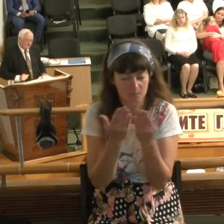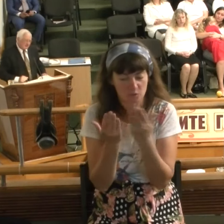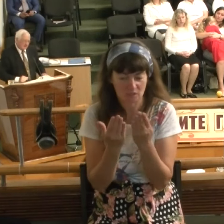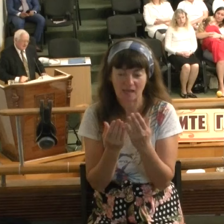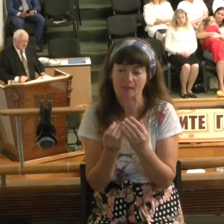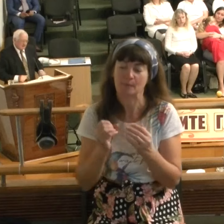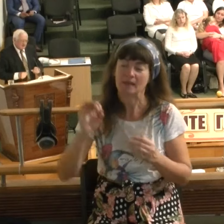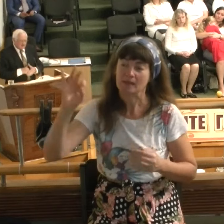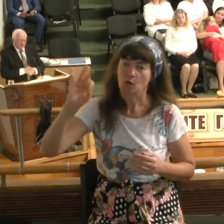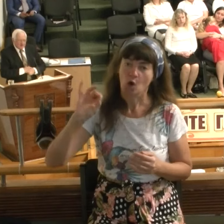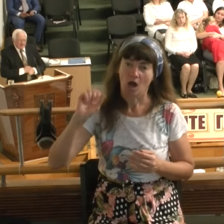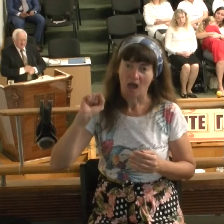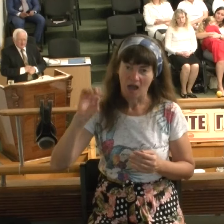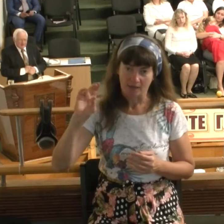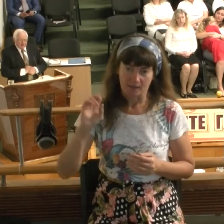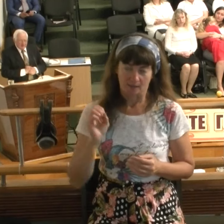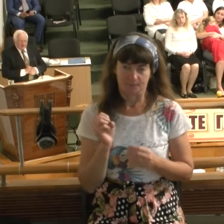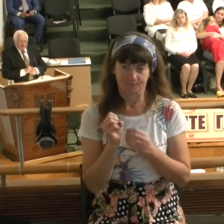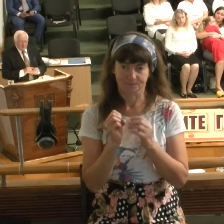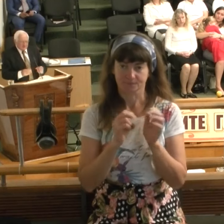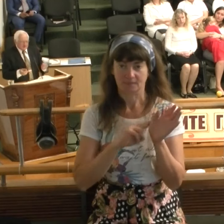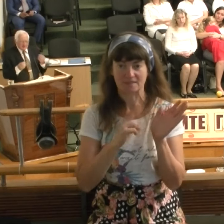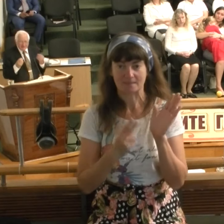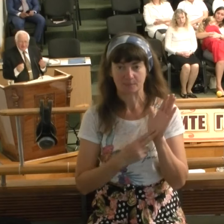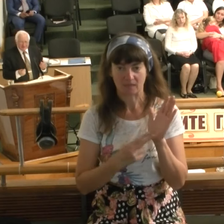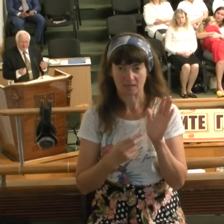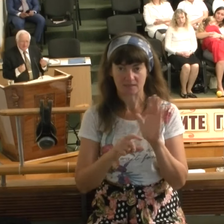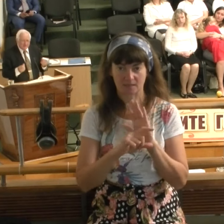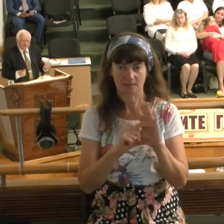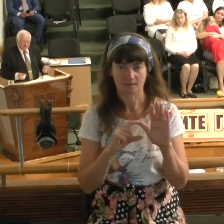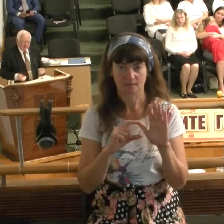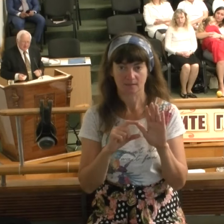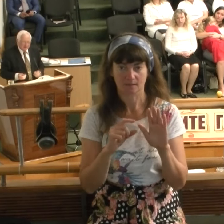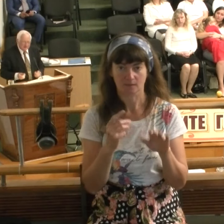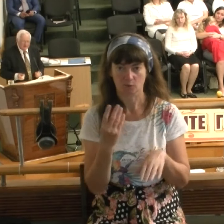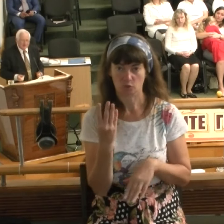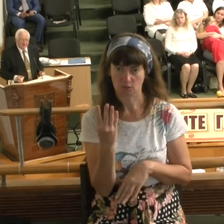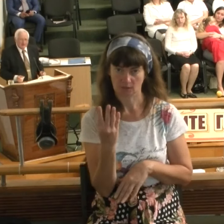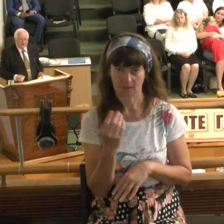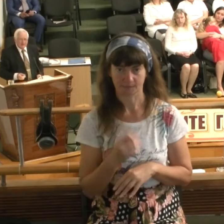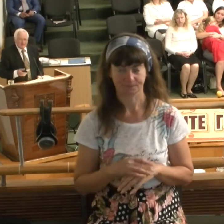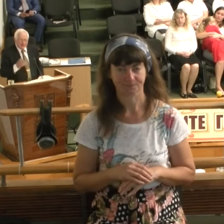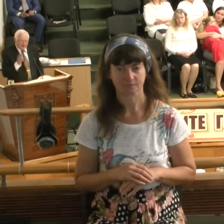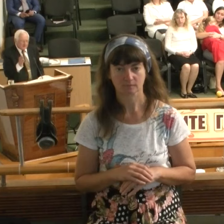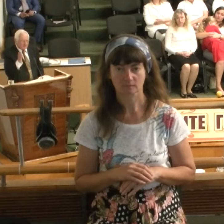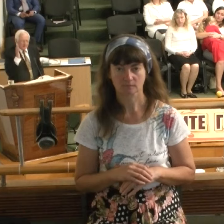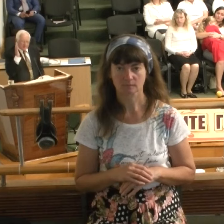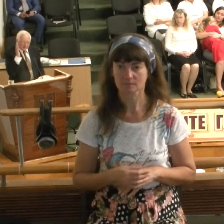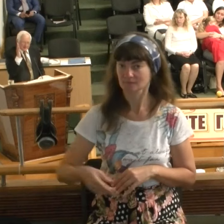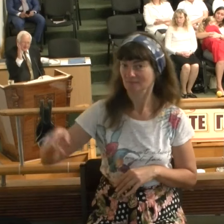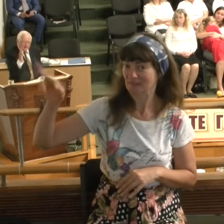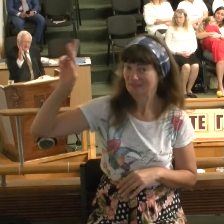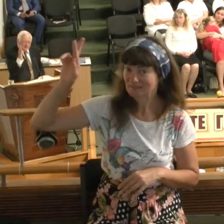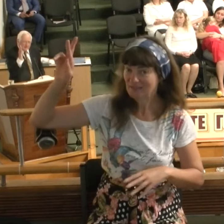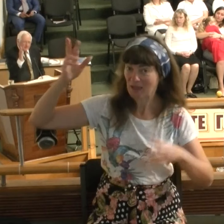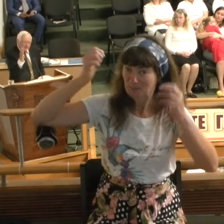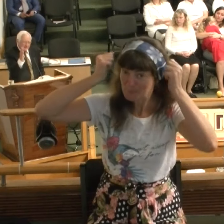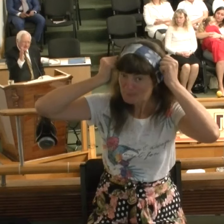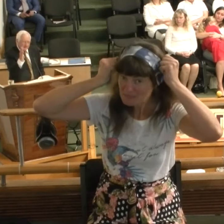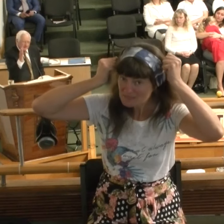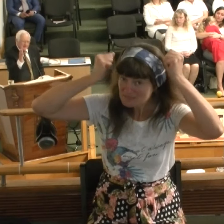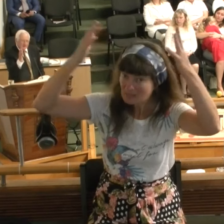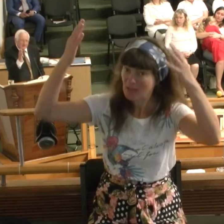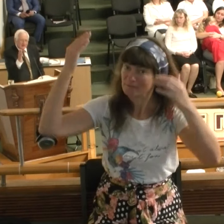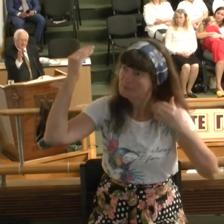Иоанна 17:4. Его молитва очень искренняя и правдивая. Он сказал: «Я прославил тебя